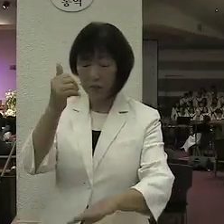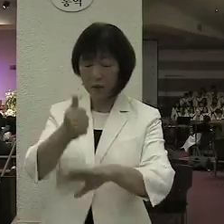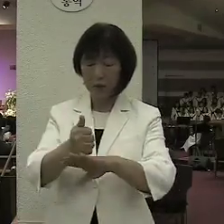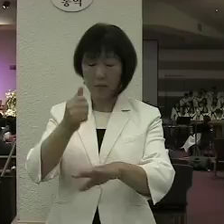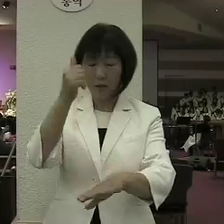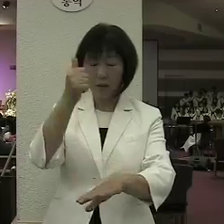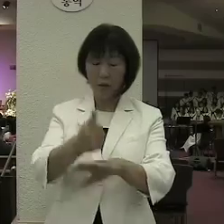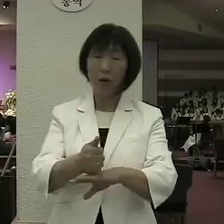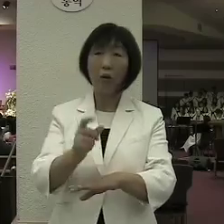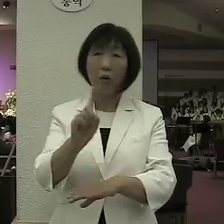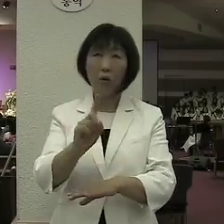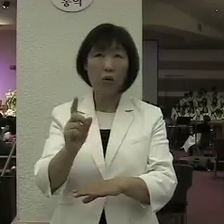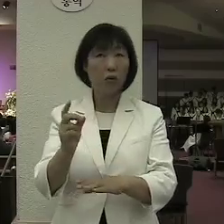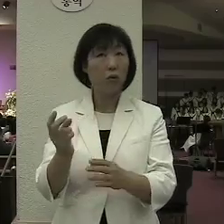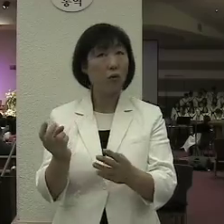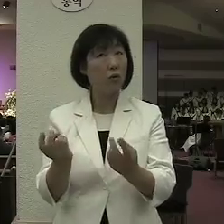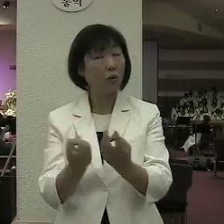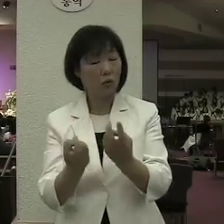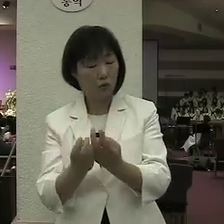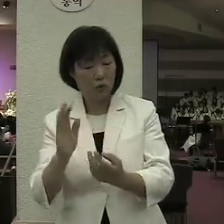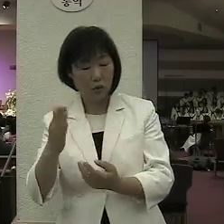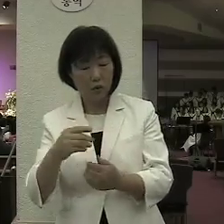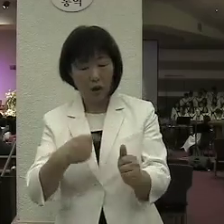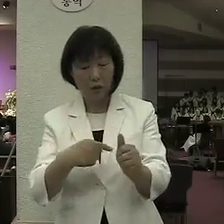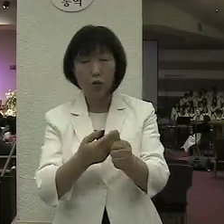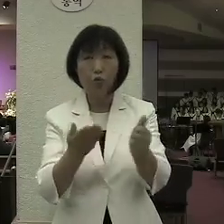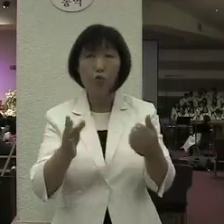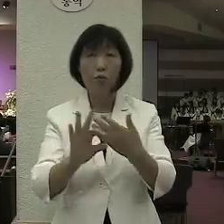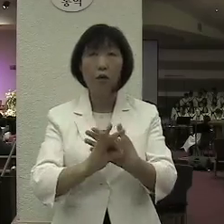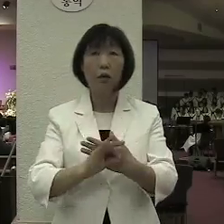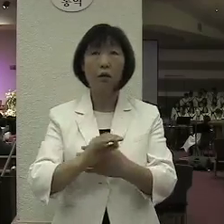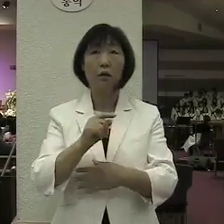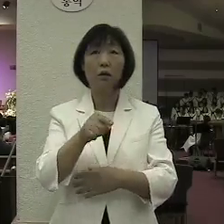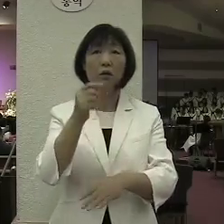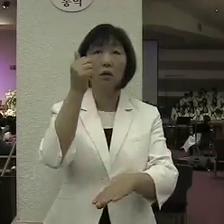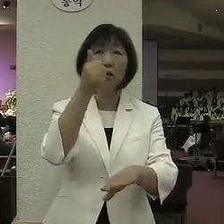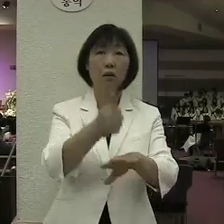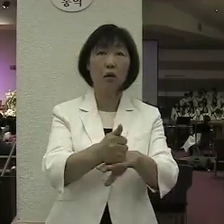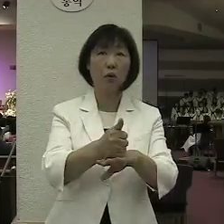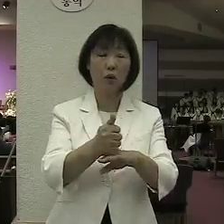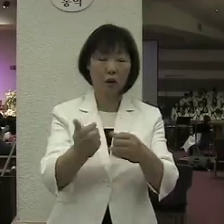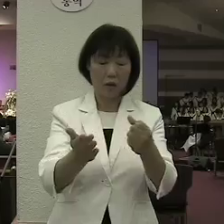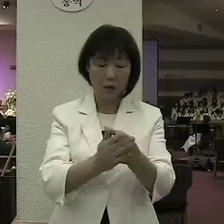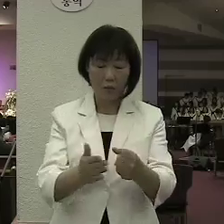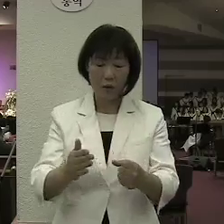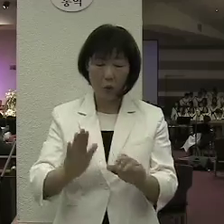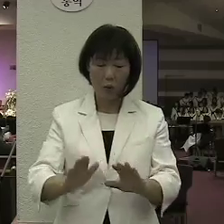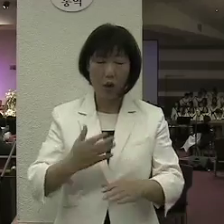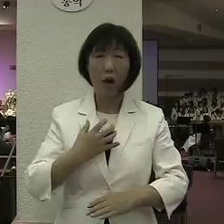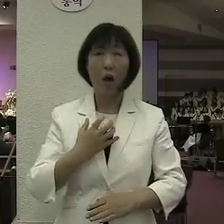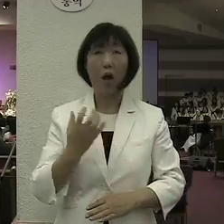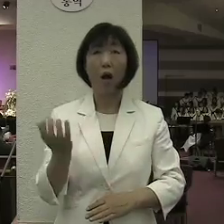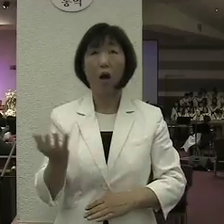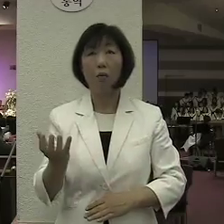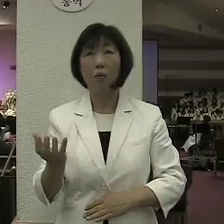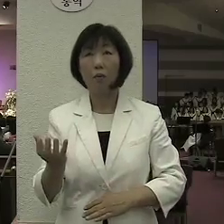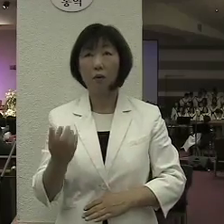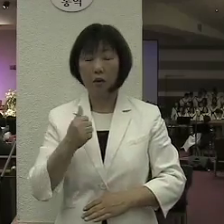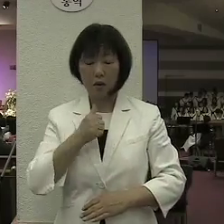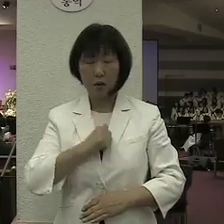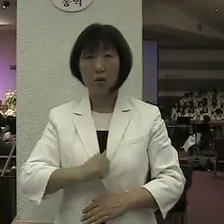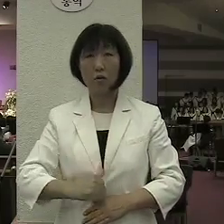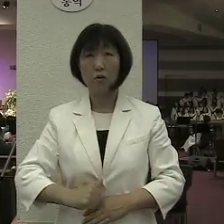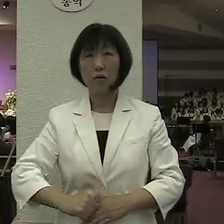핍박 가운데 지금 반모섬에 서 있었지만, 우리 하나님께서 고난당하고 있는 하나님의 백성들에게 마지막